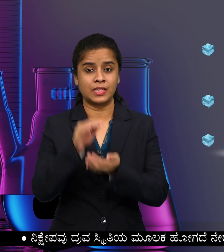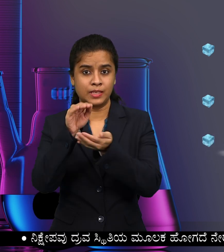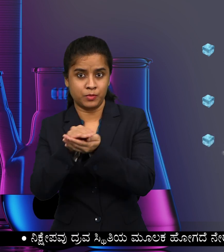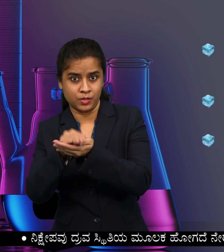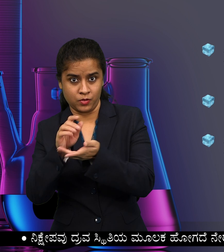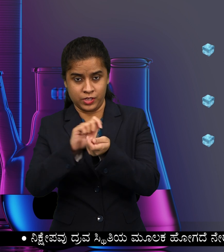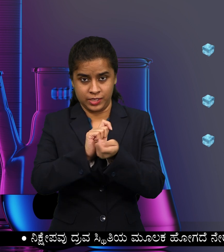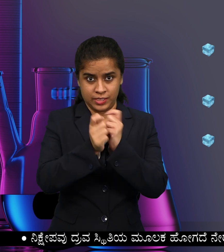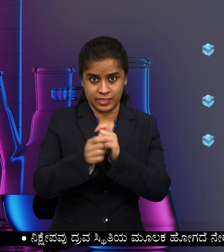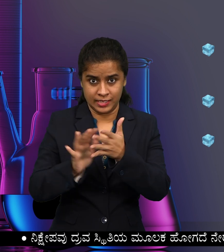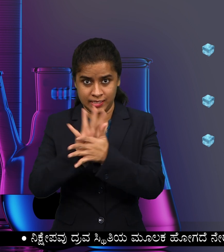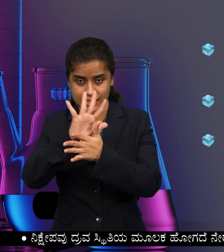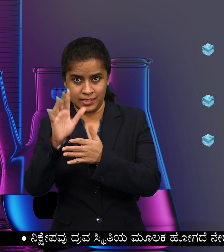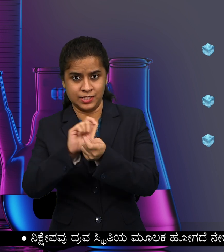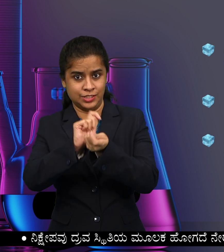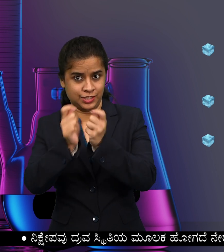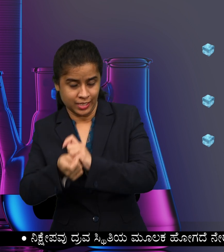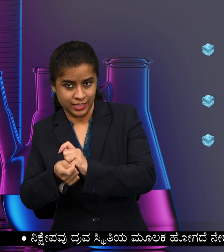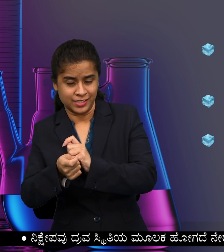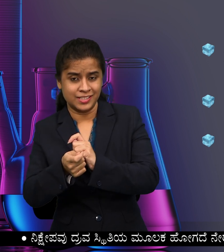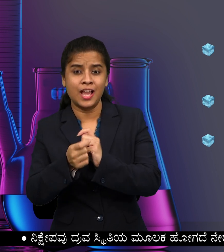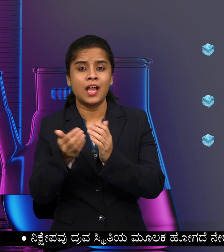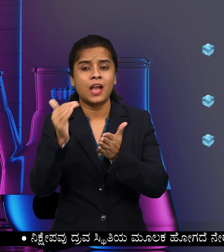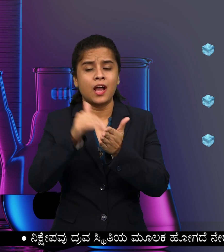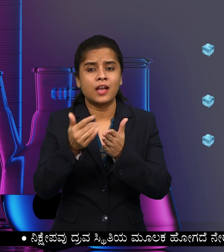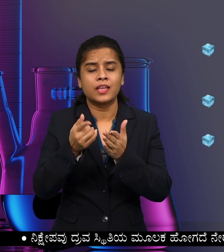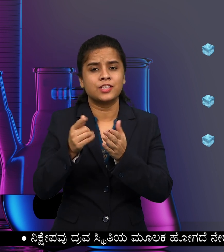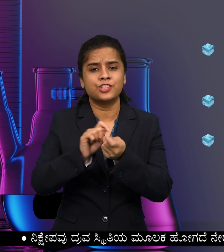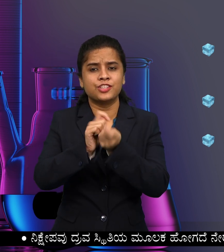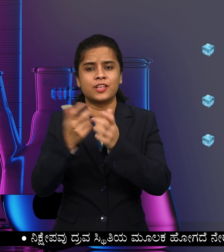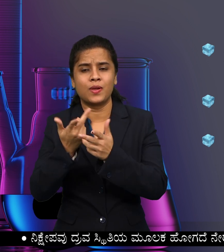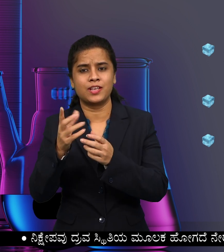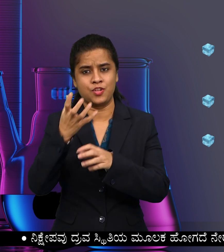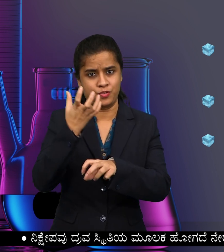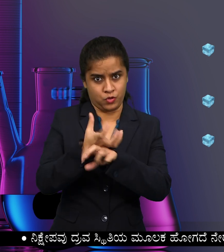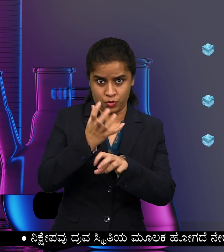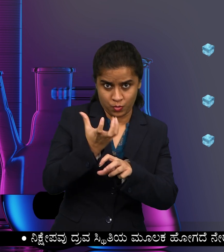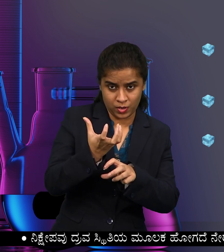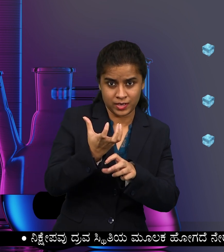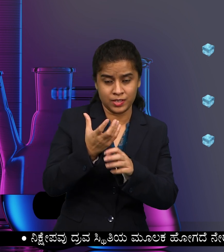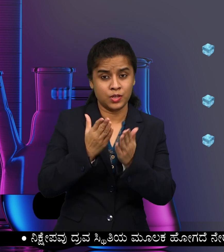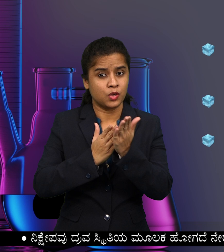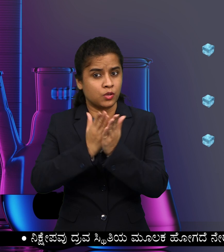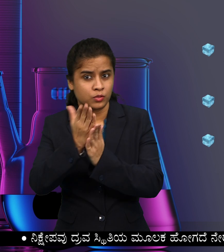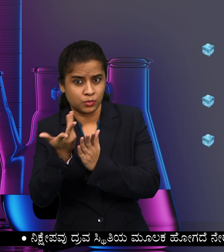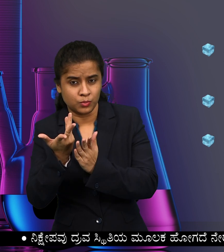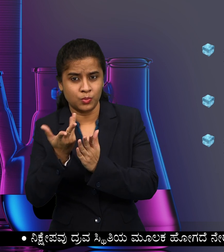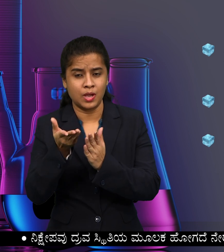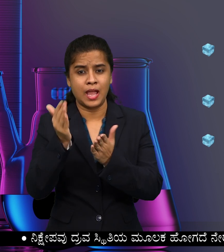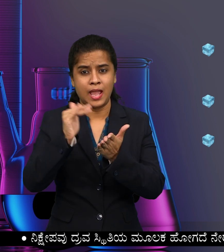ನಿಕ್ಷೇಪವು ದ್ರವ ಸ್ಥಿತಿಯ ಮೂಲಕ ಹೋಗದೆ ನೇರವಾಗಿ ಘನ ಸ್ಥಿತಿಗೆ ಅನಿಲ ಸ್ಥಿತಿಯನ್ನು ಬದಲಾಯಿಸುವುದು.